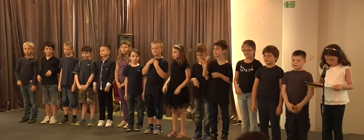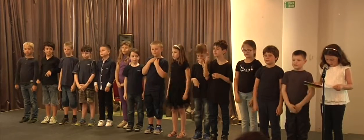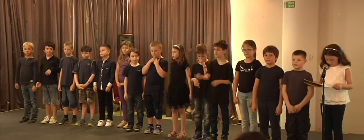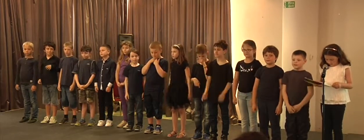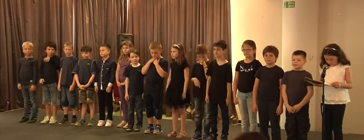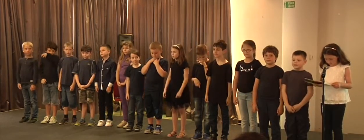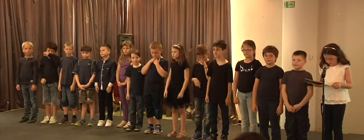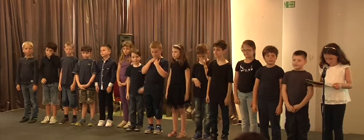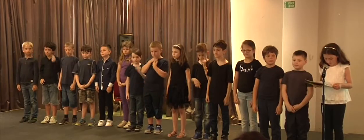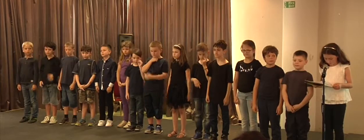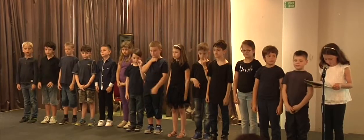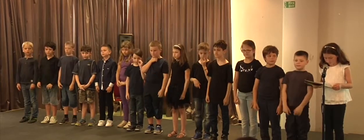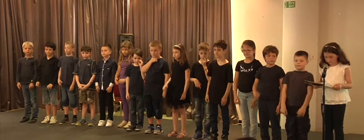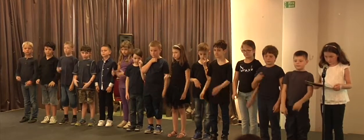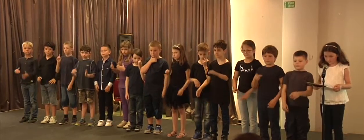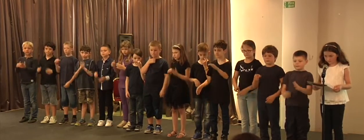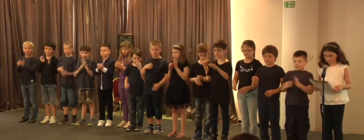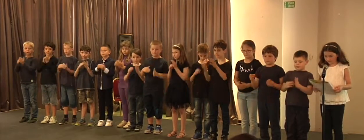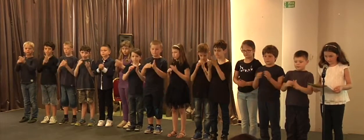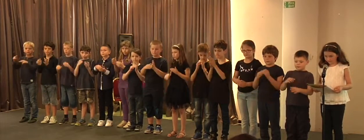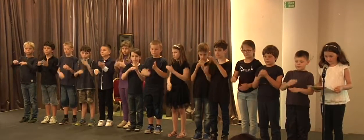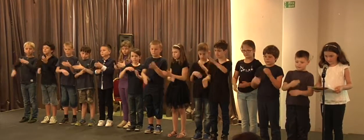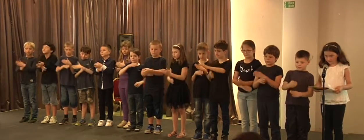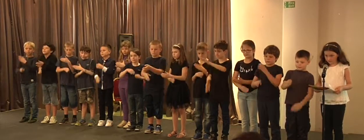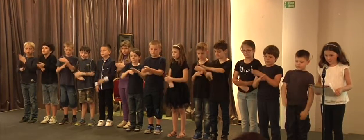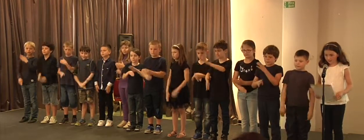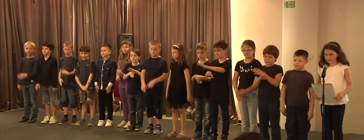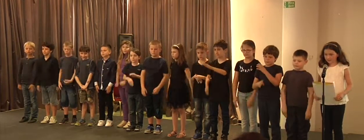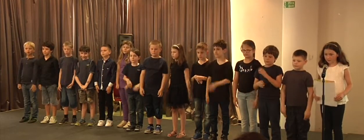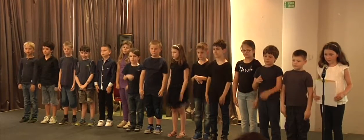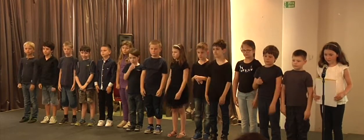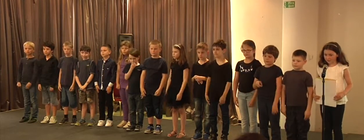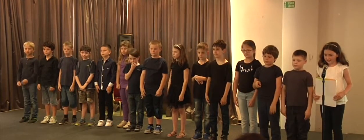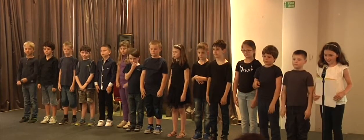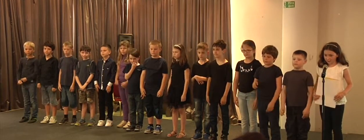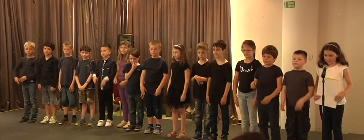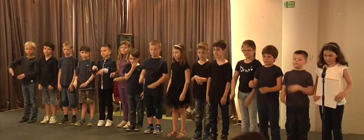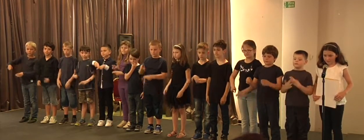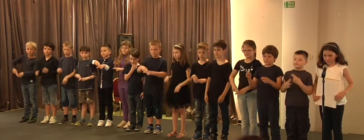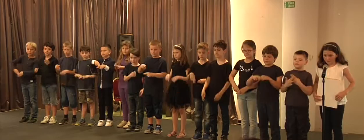Treba im pomoći da se brinu